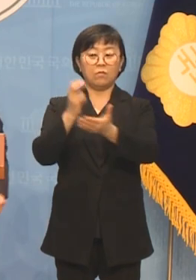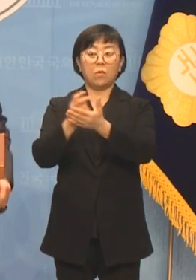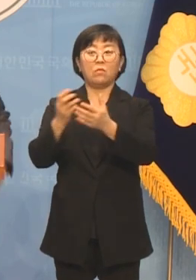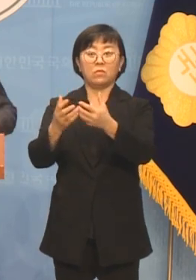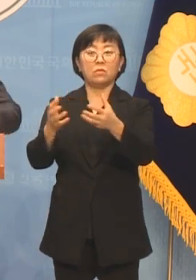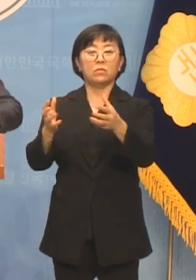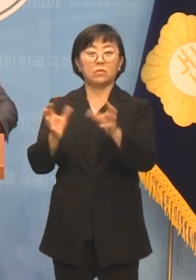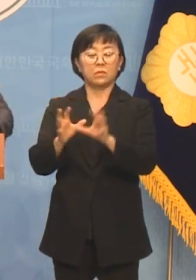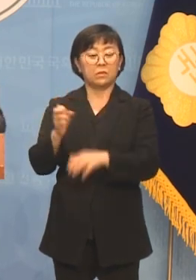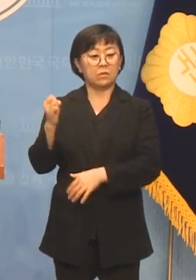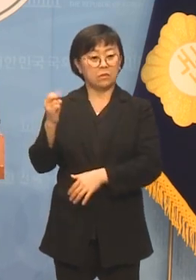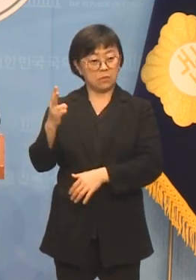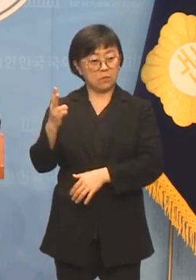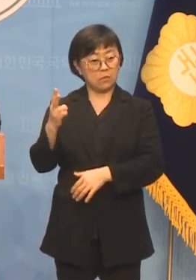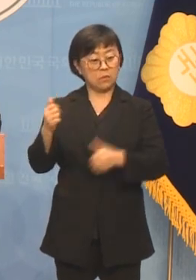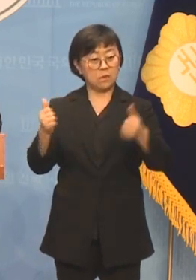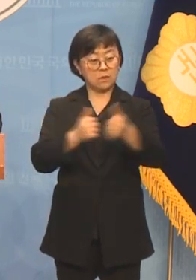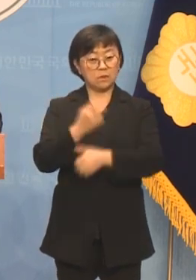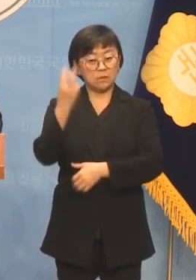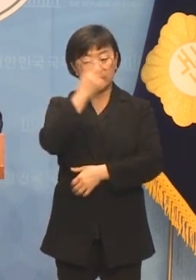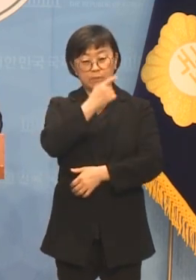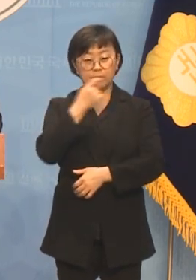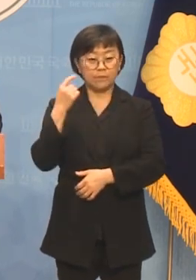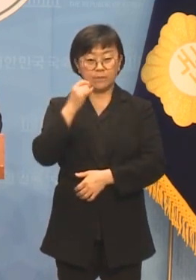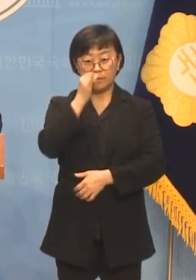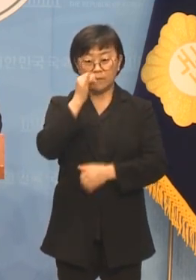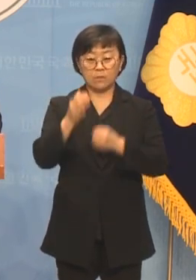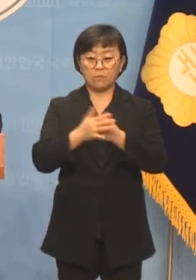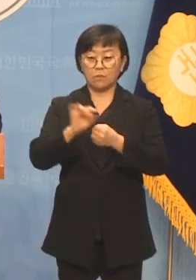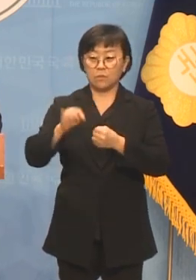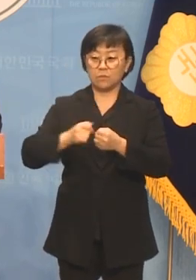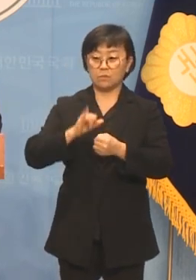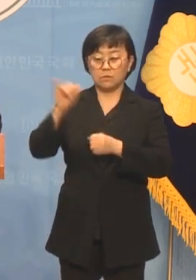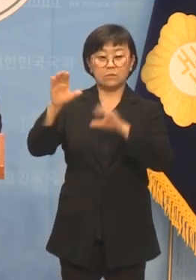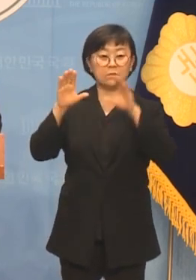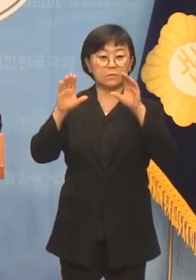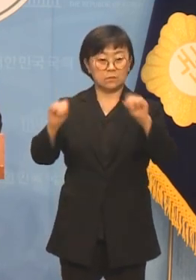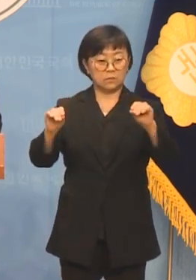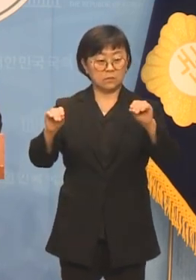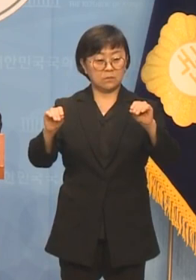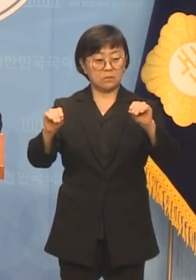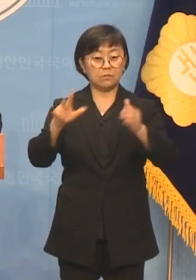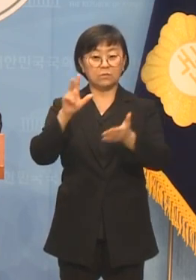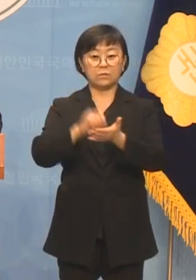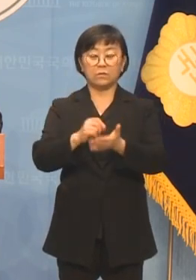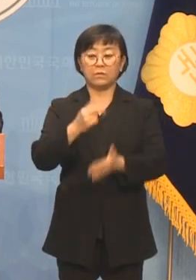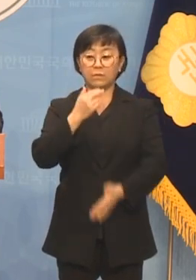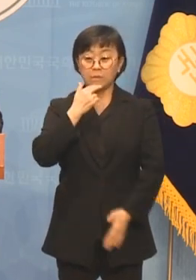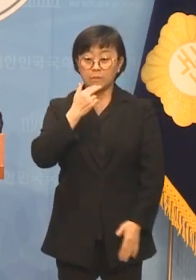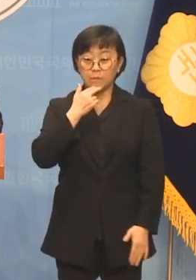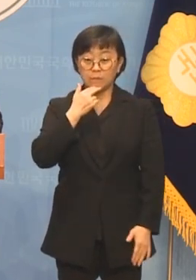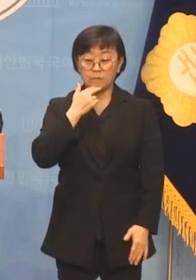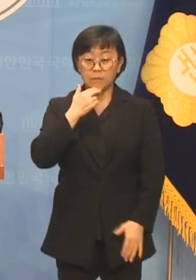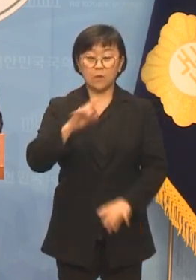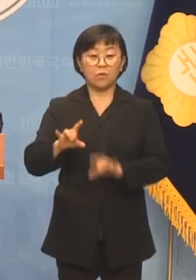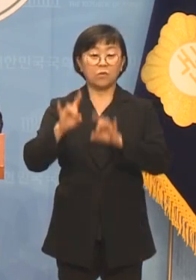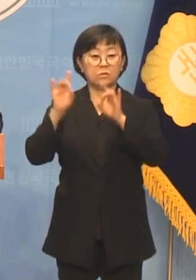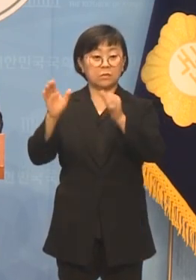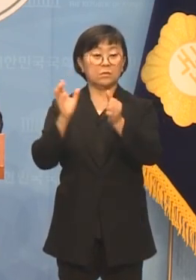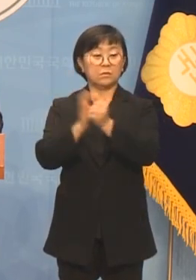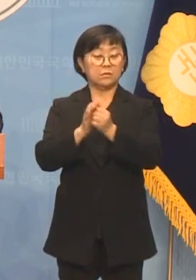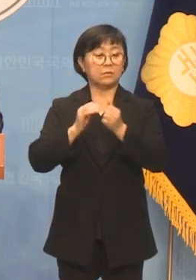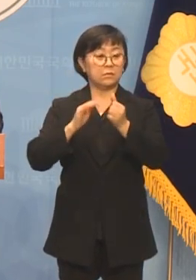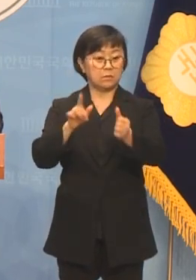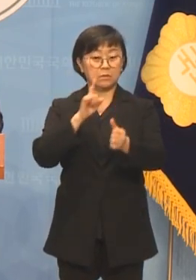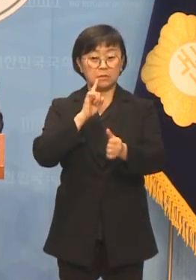법무부가 또 인사검증을 해서 본인들이 출국 금지해놓고 또 인사검증해서 문제없다고 해서 또 호주 대사로 또